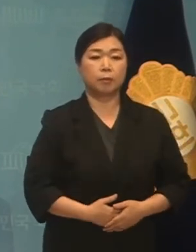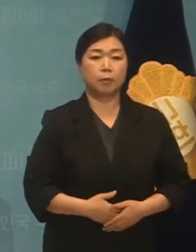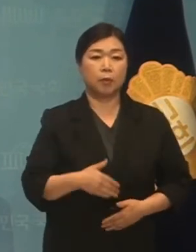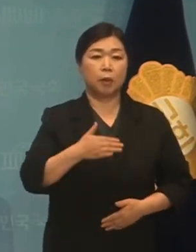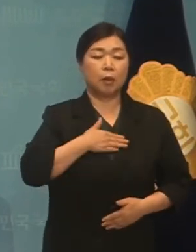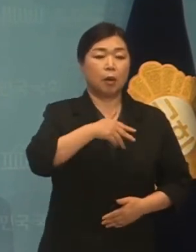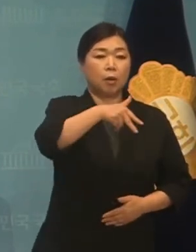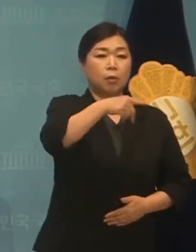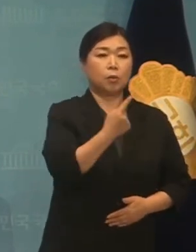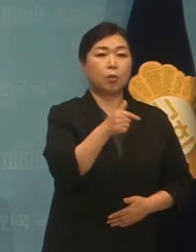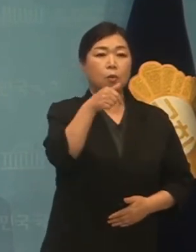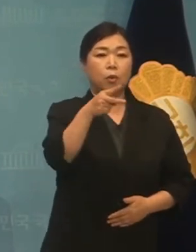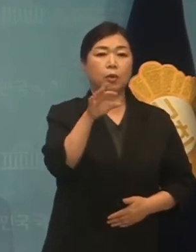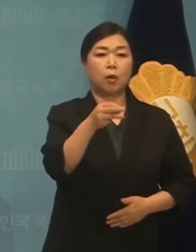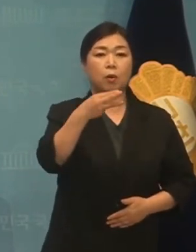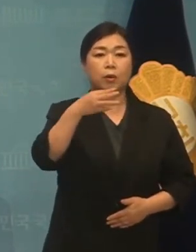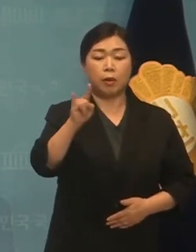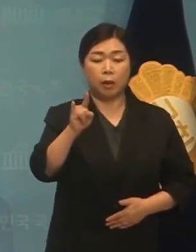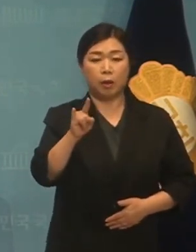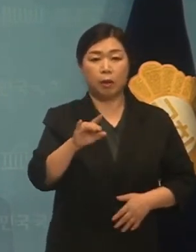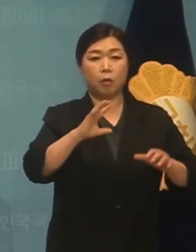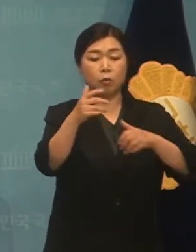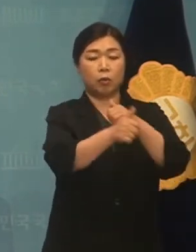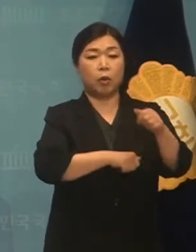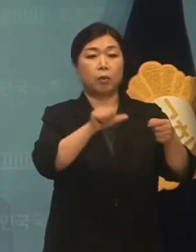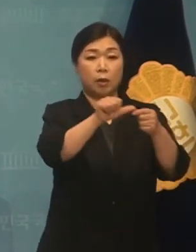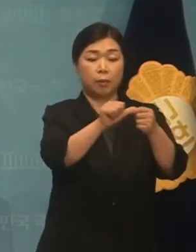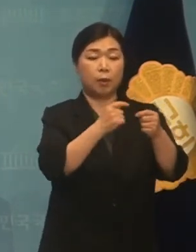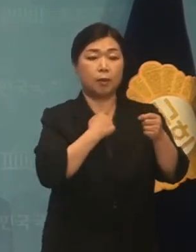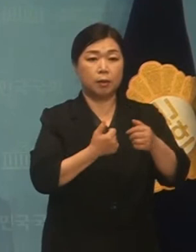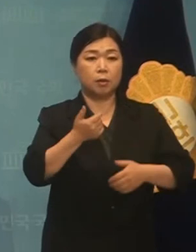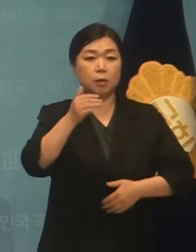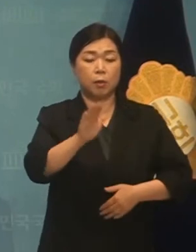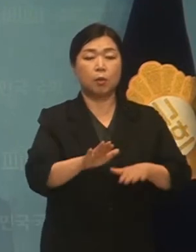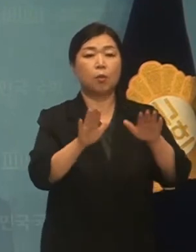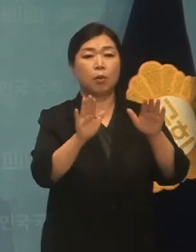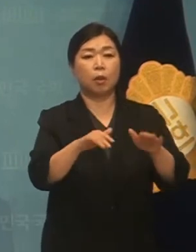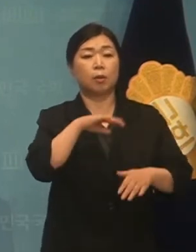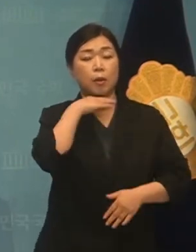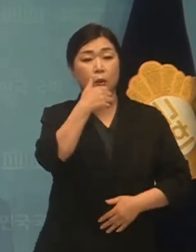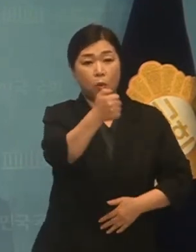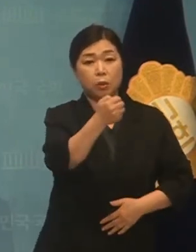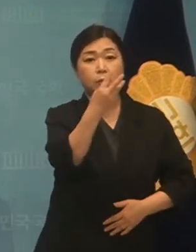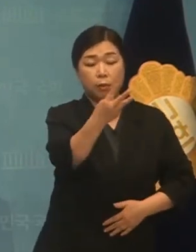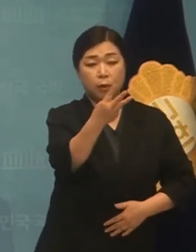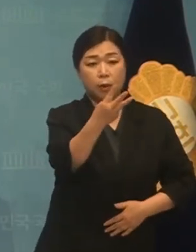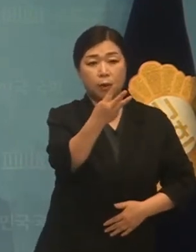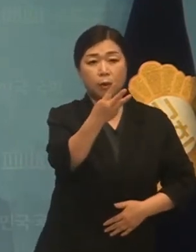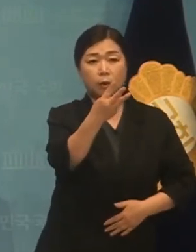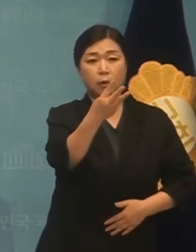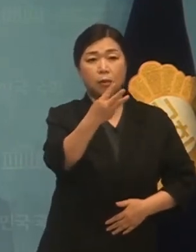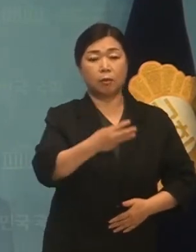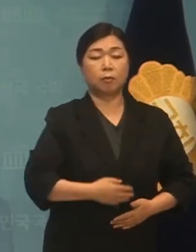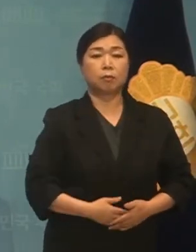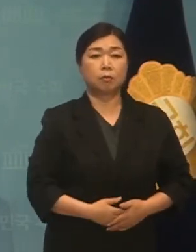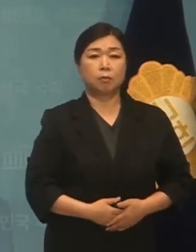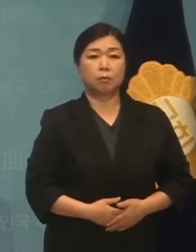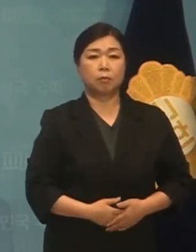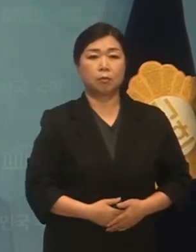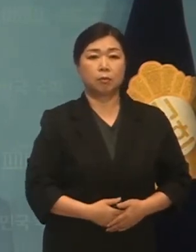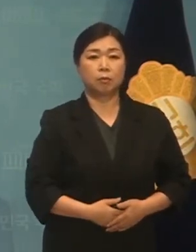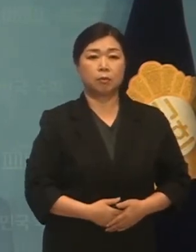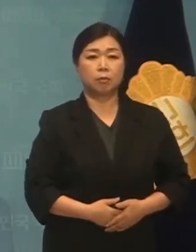조경태, 오선 의원이지만 올해 만 53세에